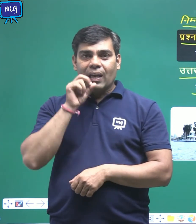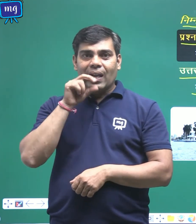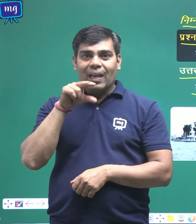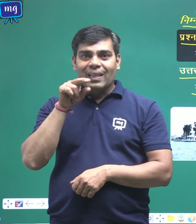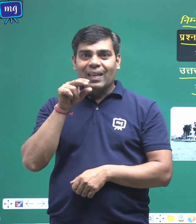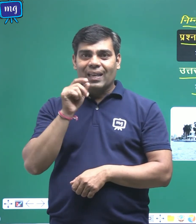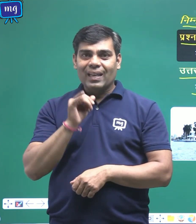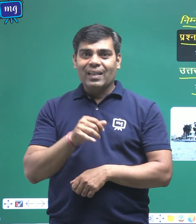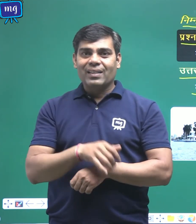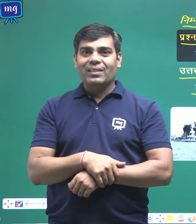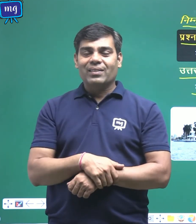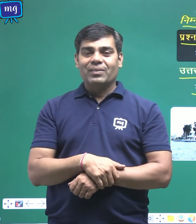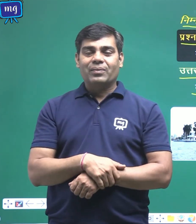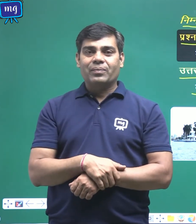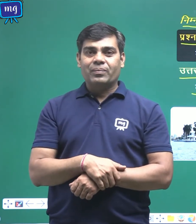कहते हैं।